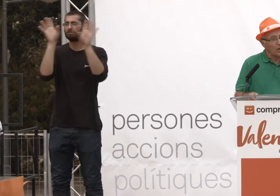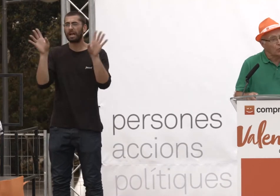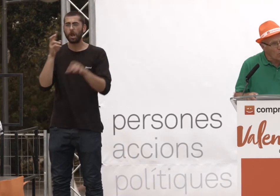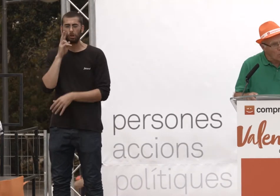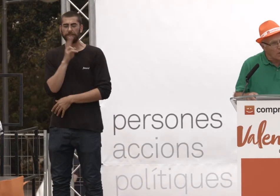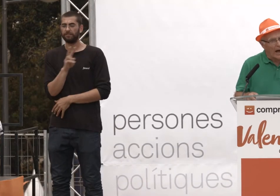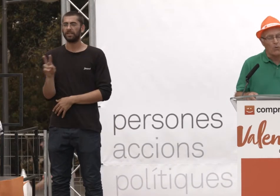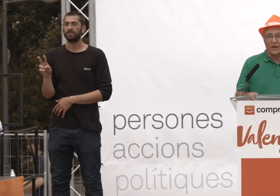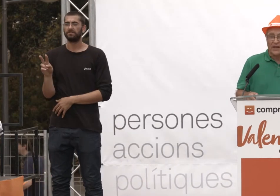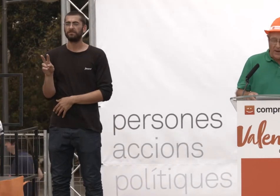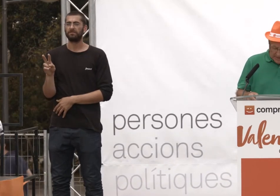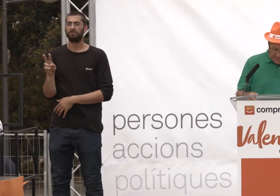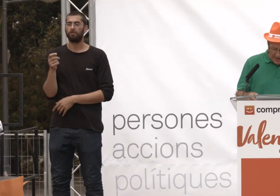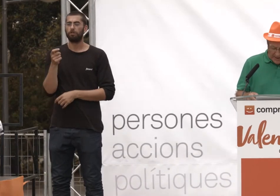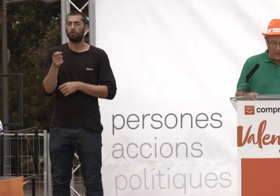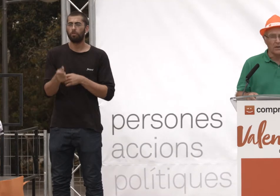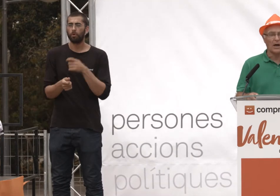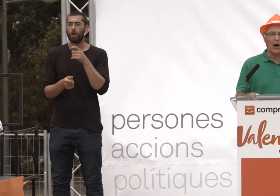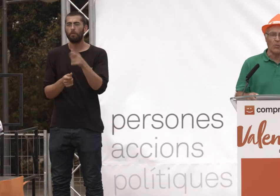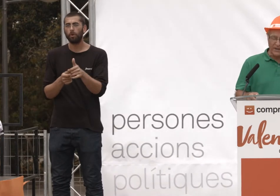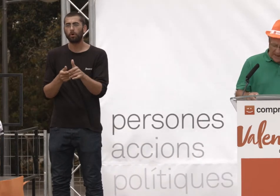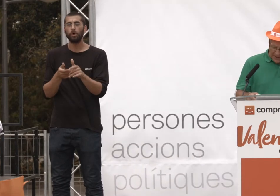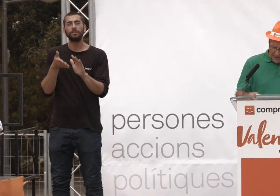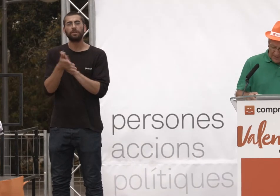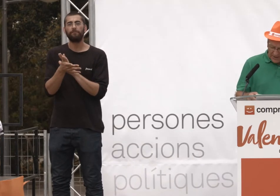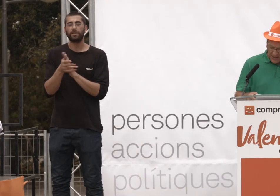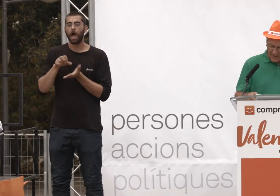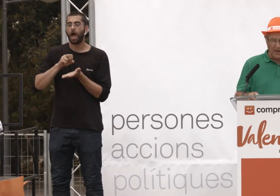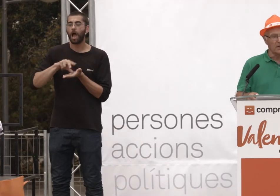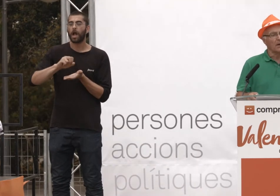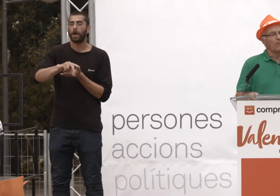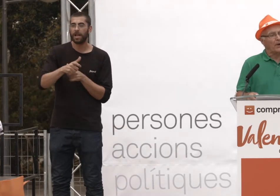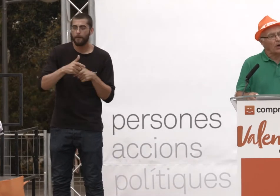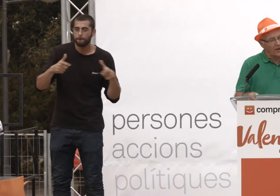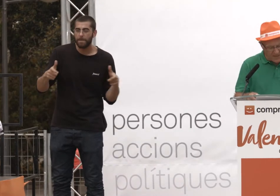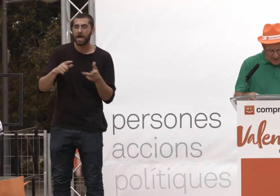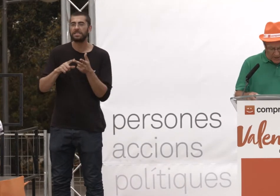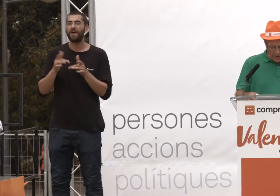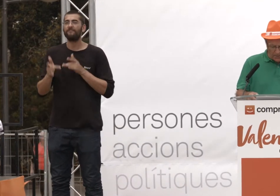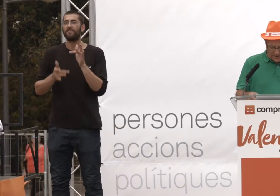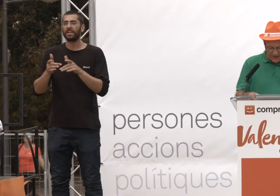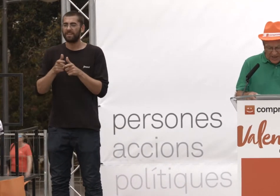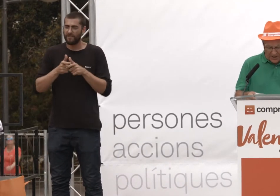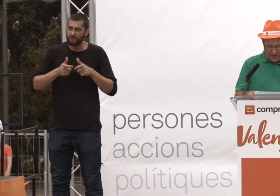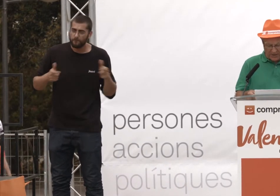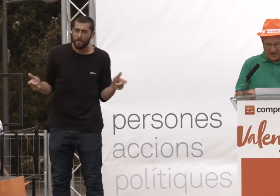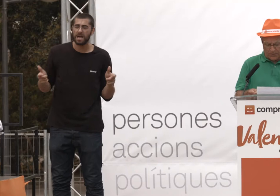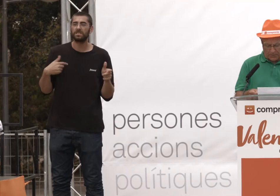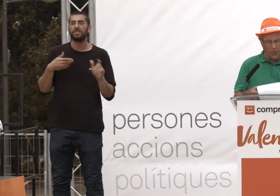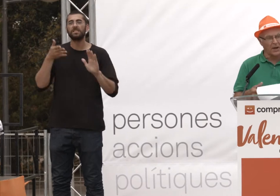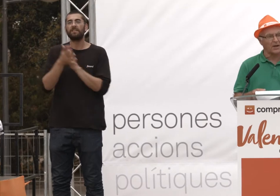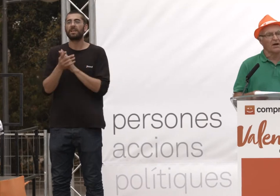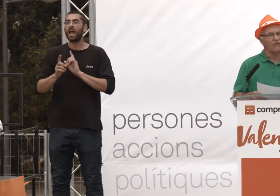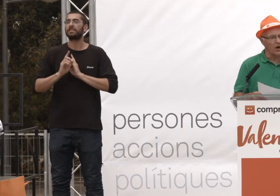que du a augmentar el caminar, a augmentar anar en bicicleta, prioritzar i potenciar el